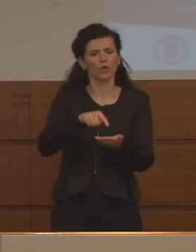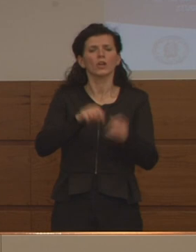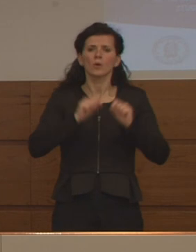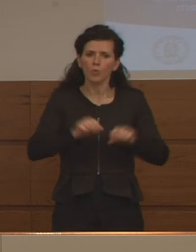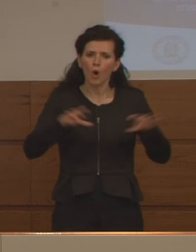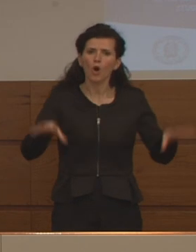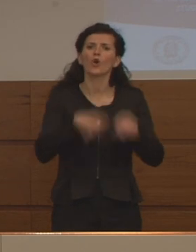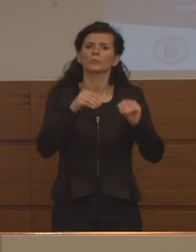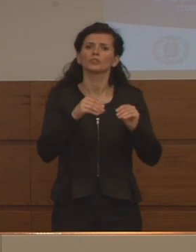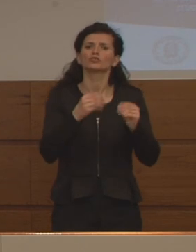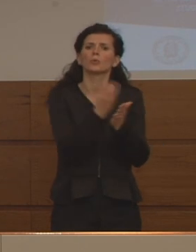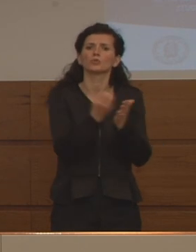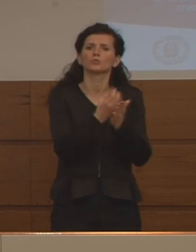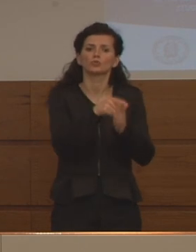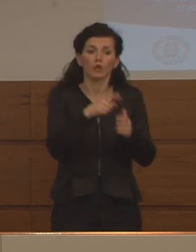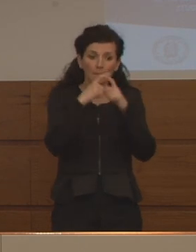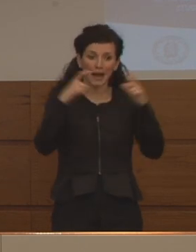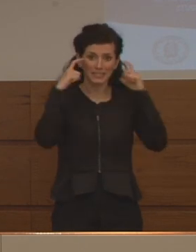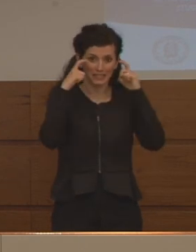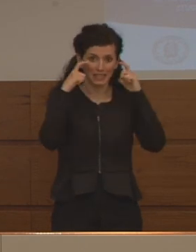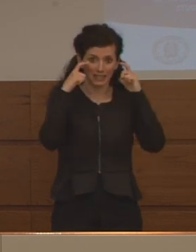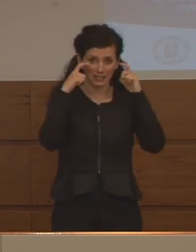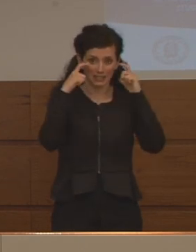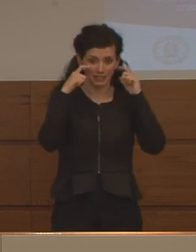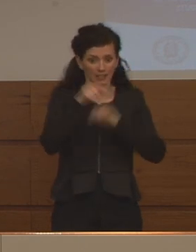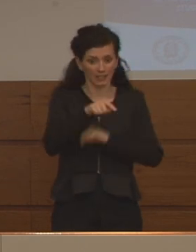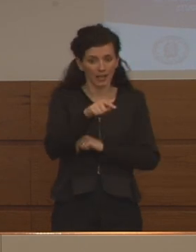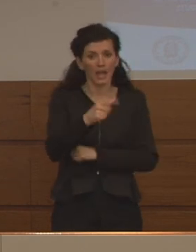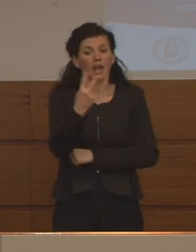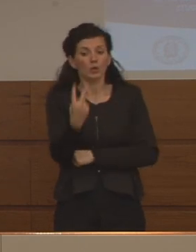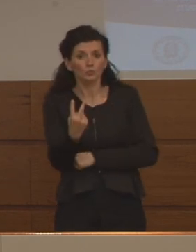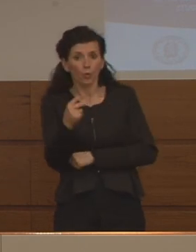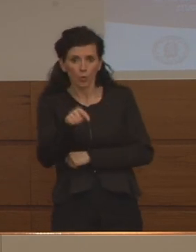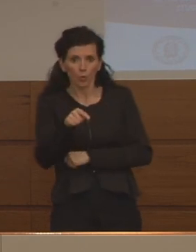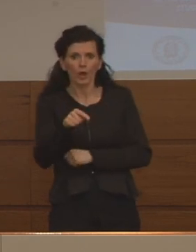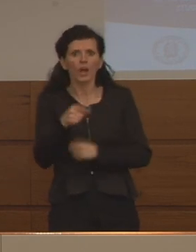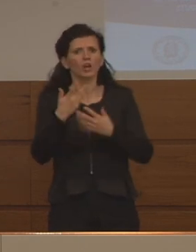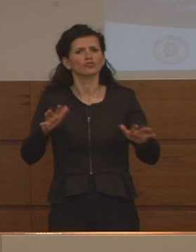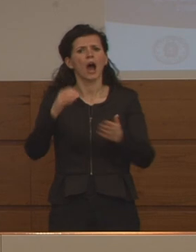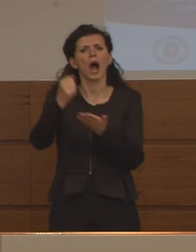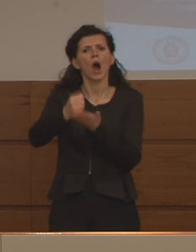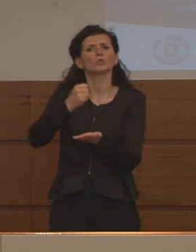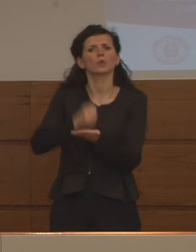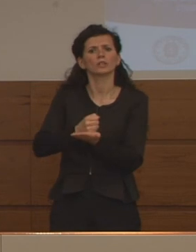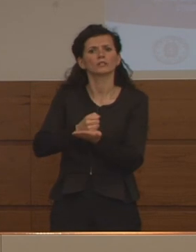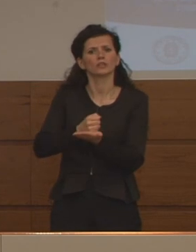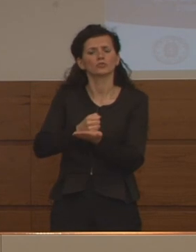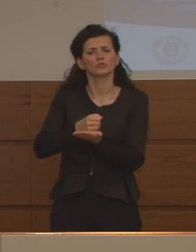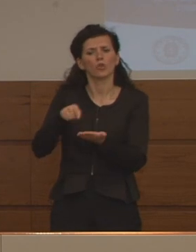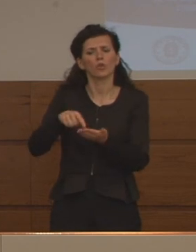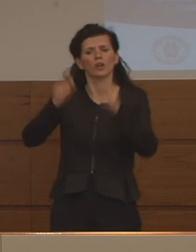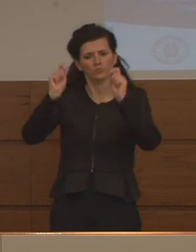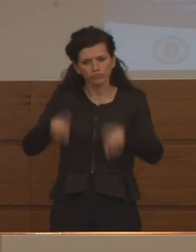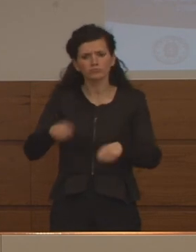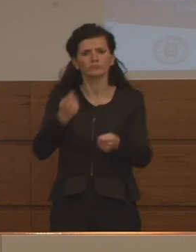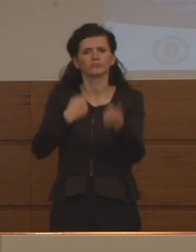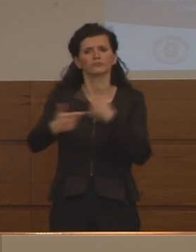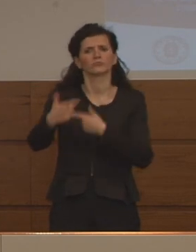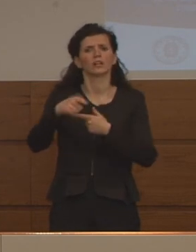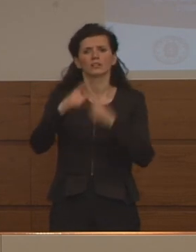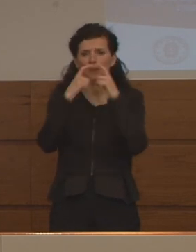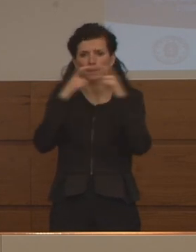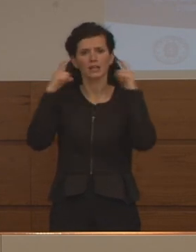della produzione e due di queste addirittura l'autorizzazione per l'immissione in commercio